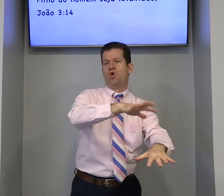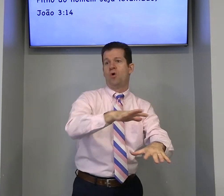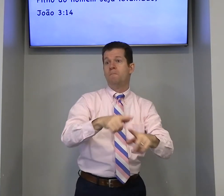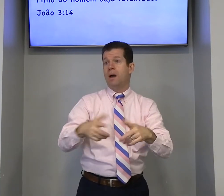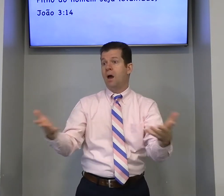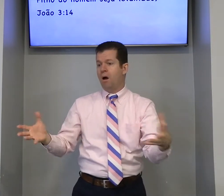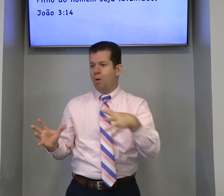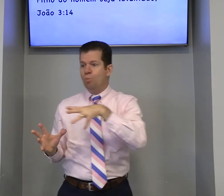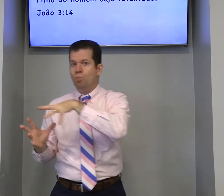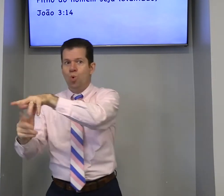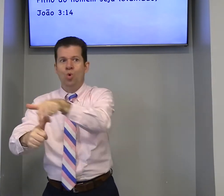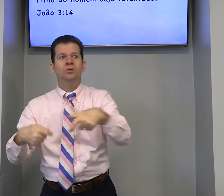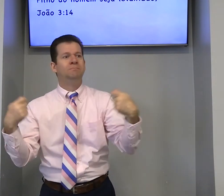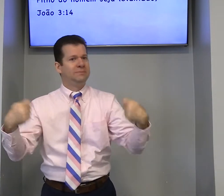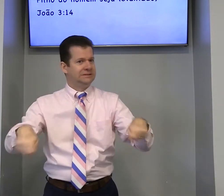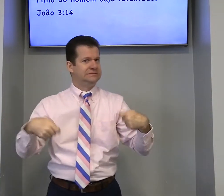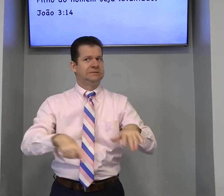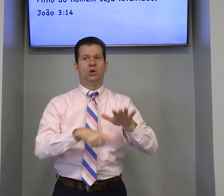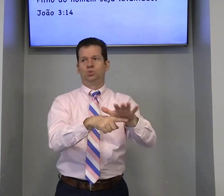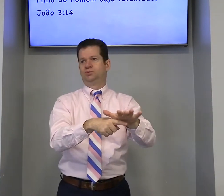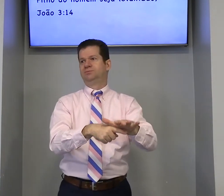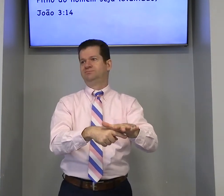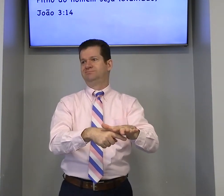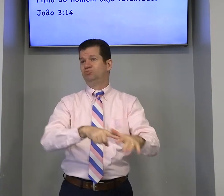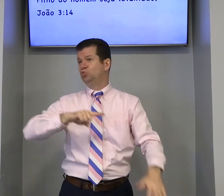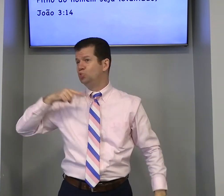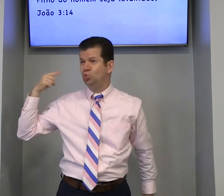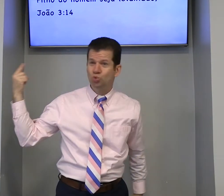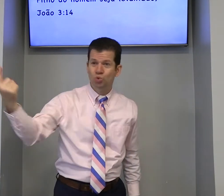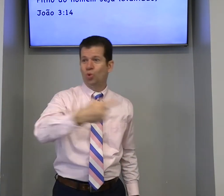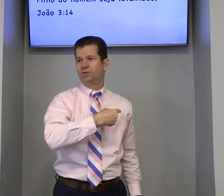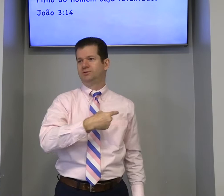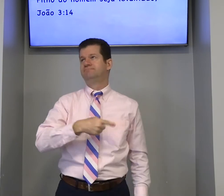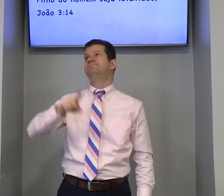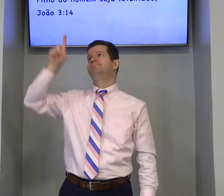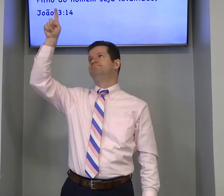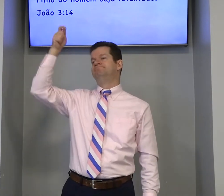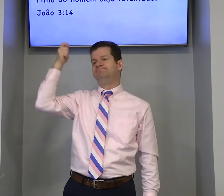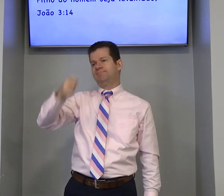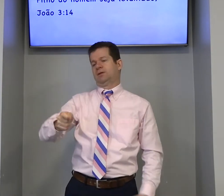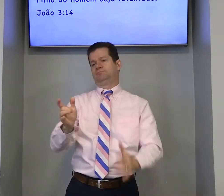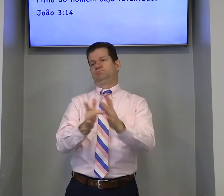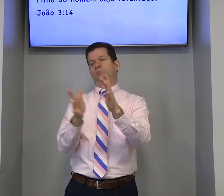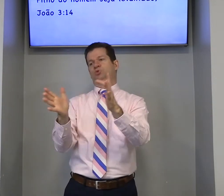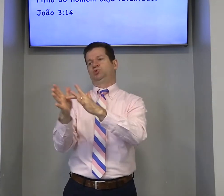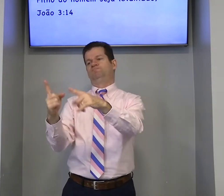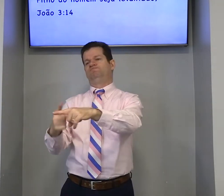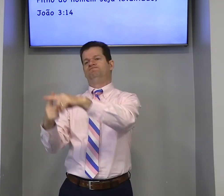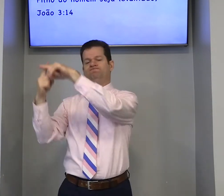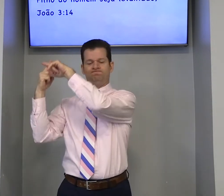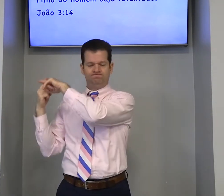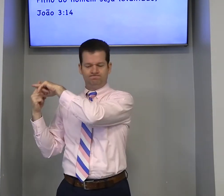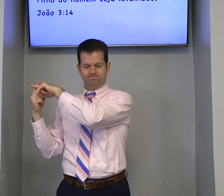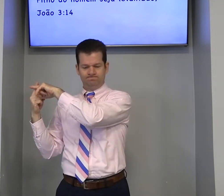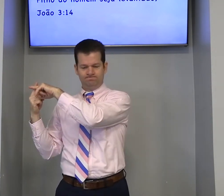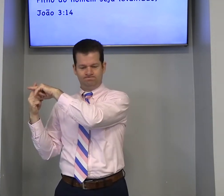na cruz. O mundo, todos nós precisamos de Jesus.